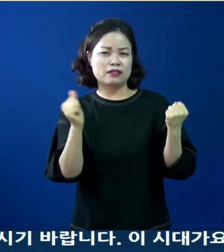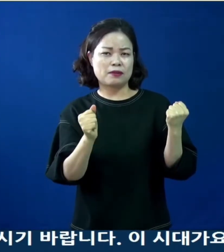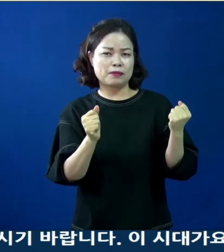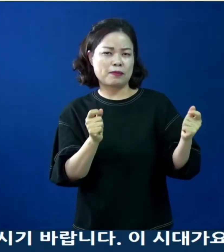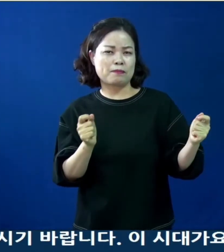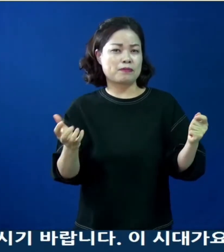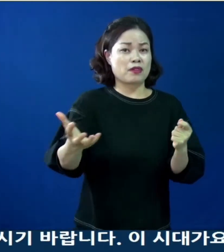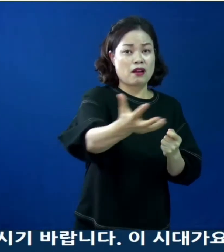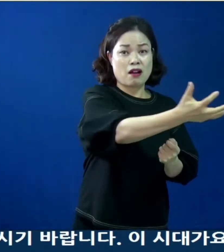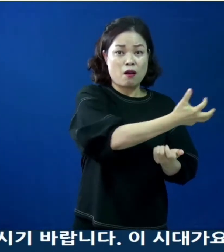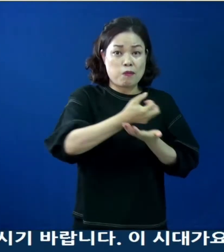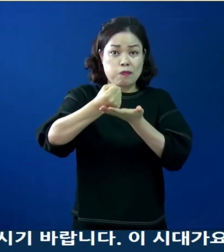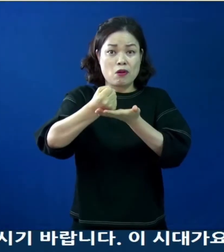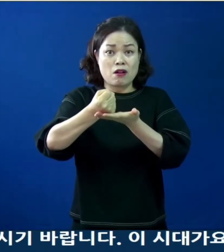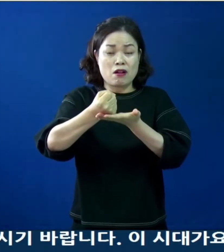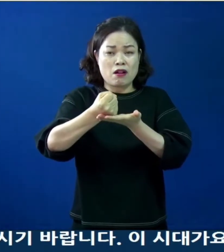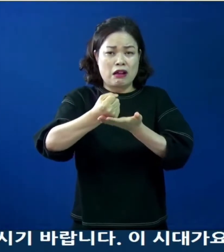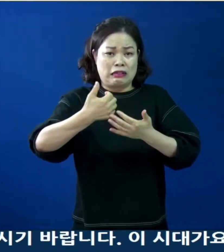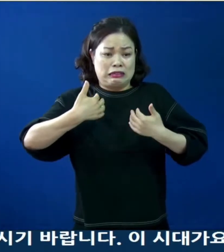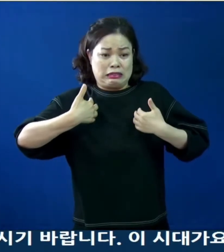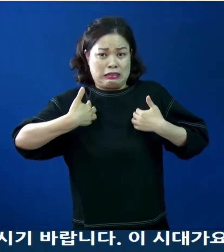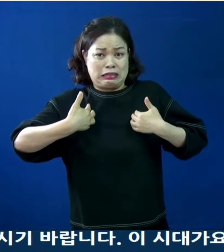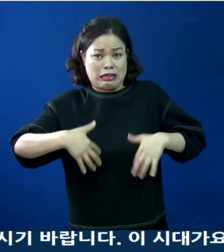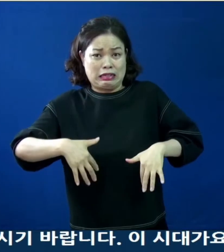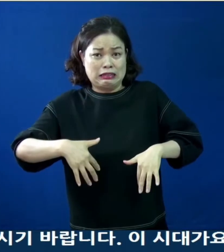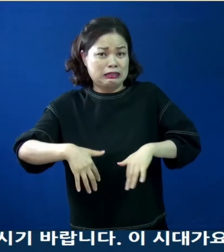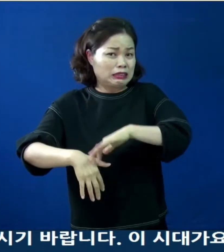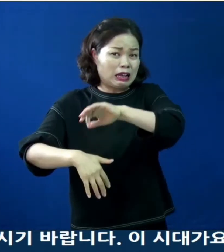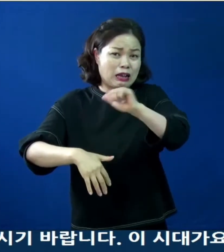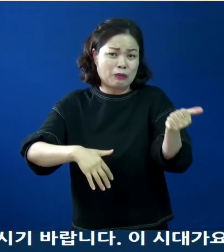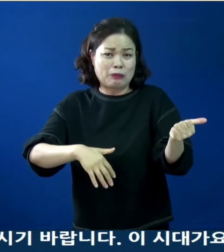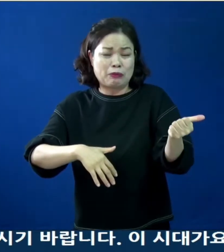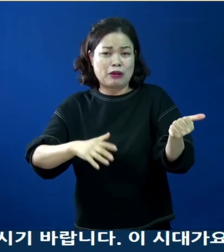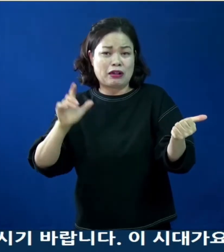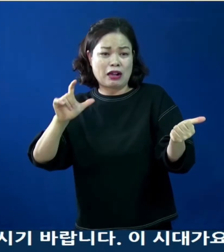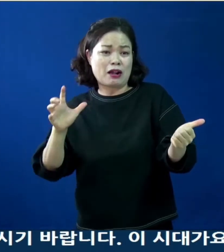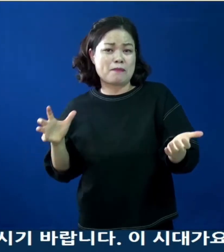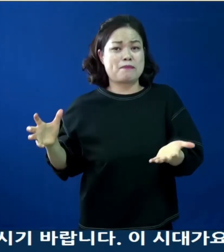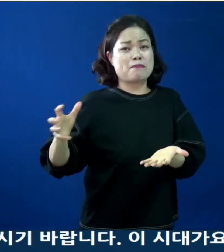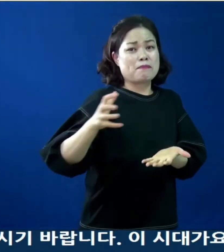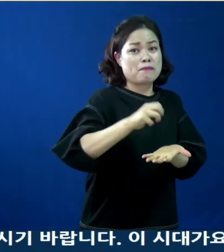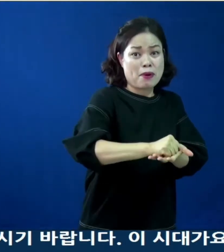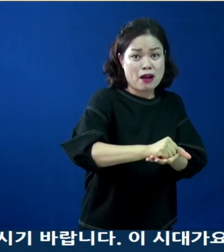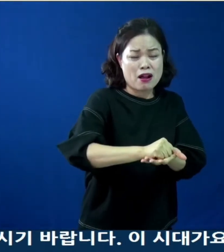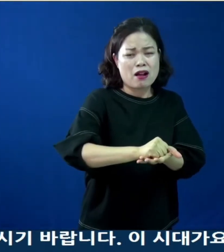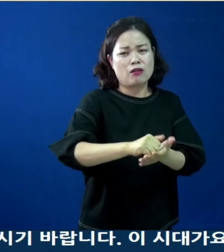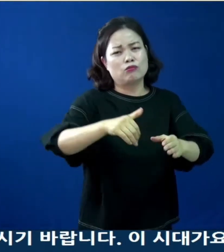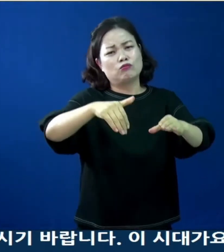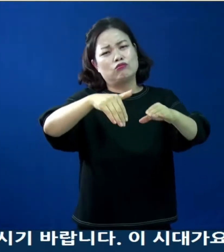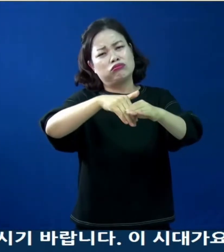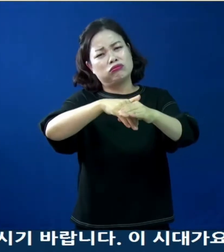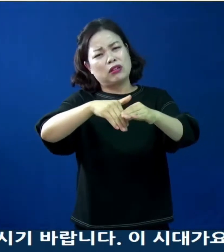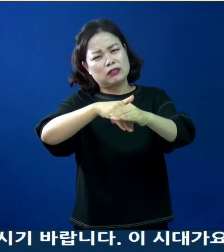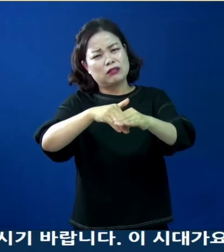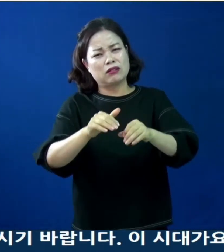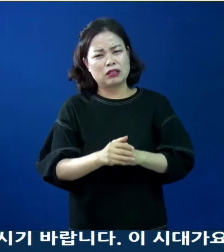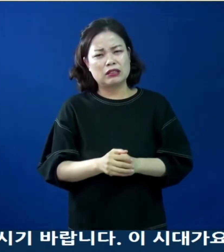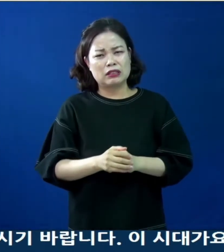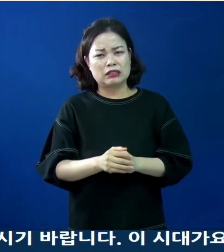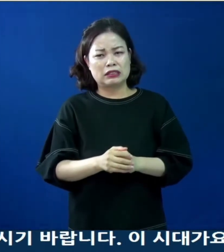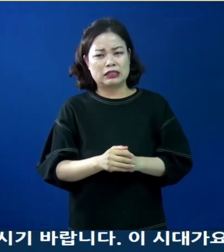갖는 겁니다. 약한 사람은 다 뺏기는 겁니다. 그런 문화적인, 소위 말하면